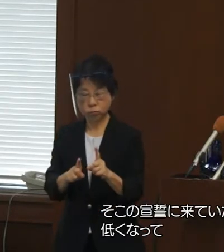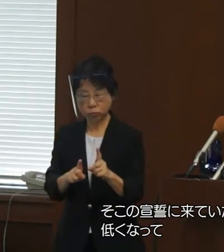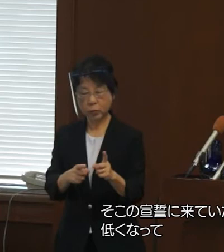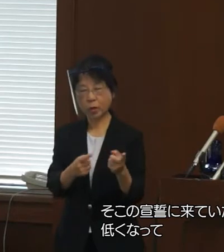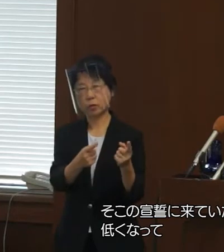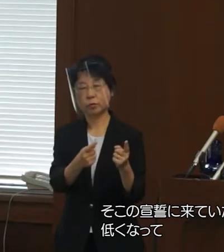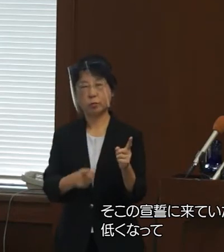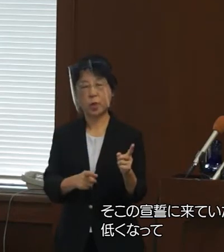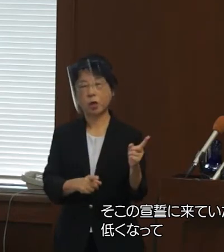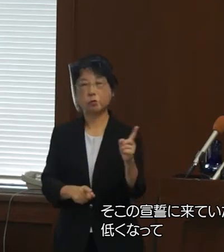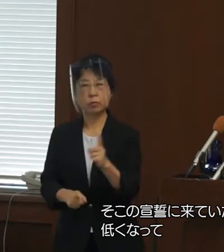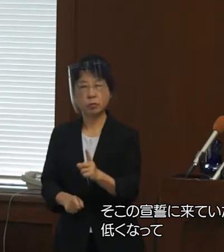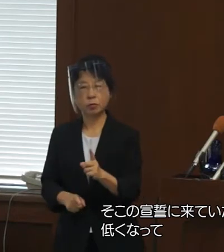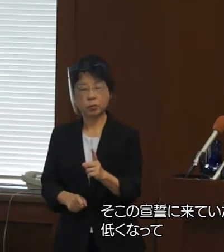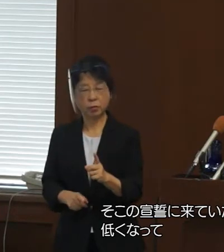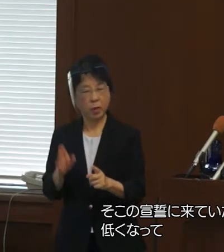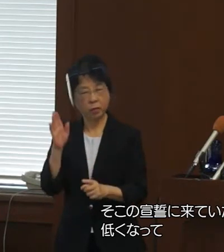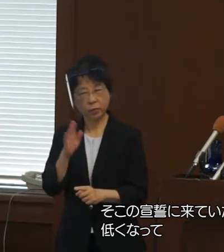って、